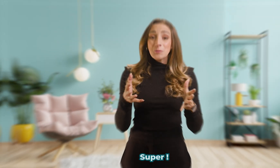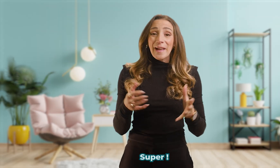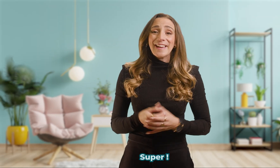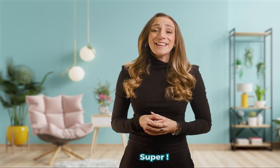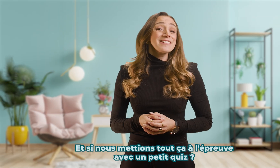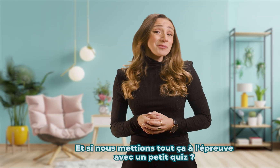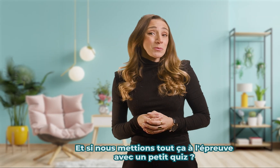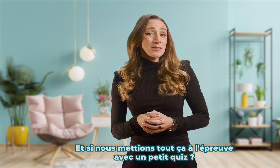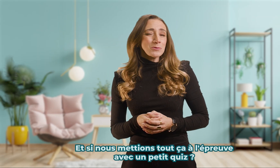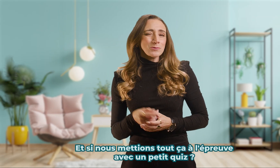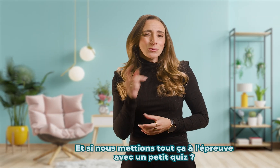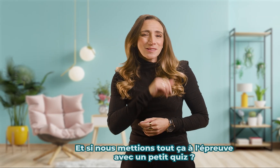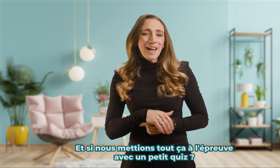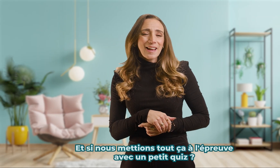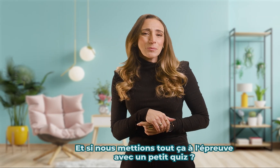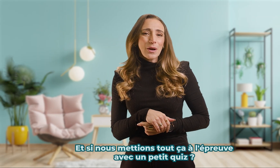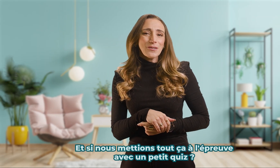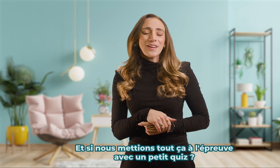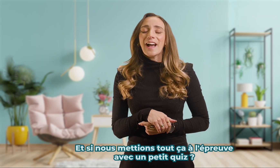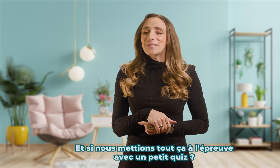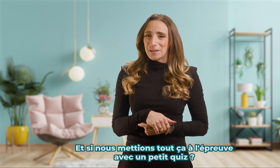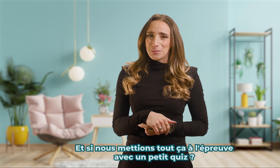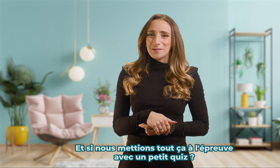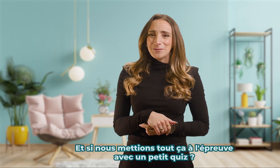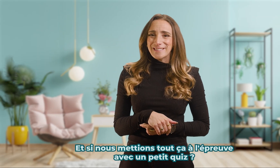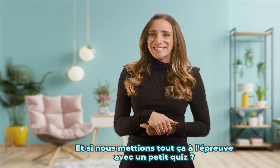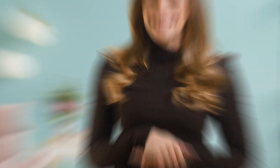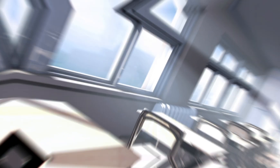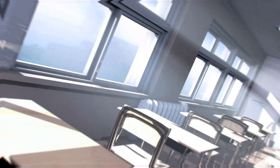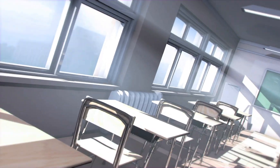Super! Et si nous mettions tout ça à l'épreuve avec un petit quiz?